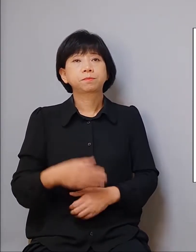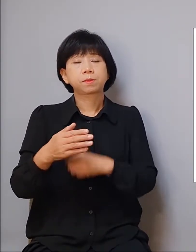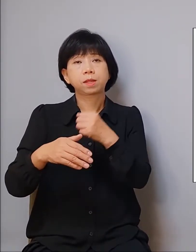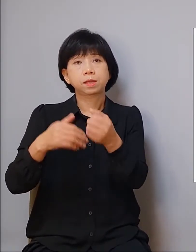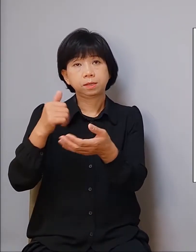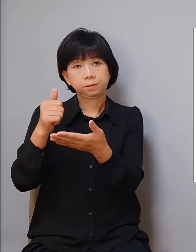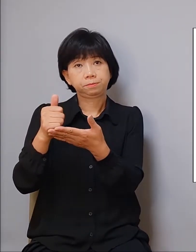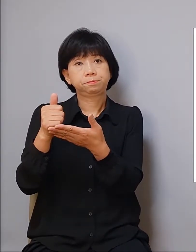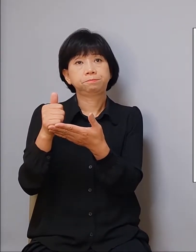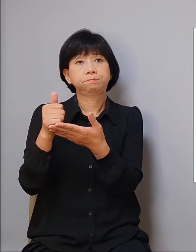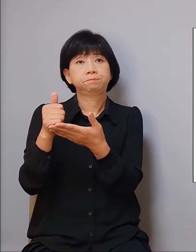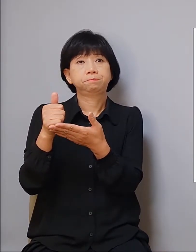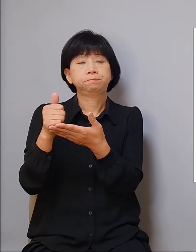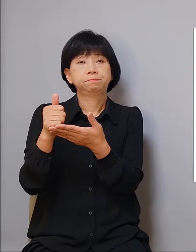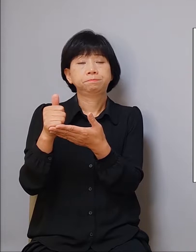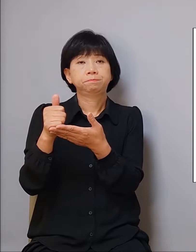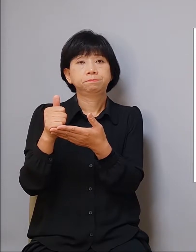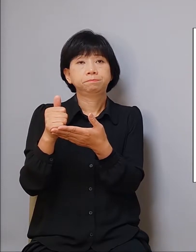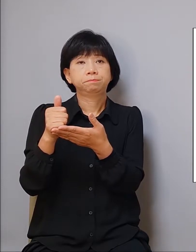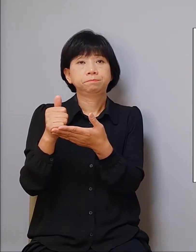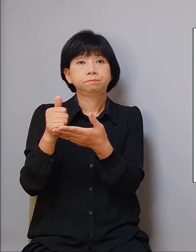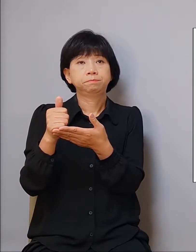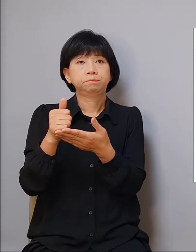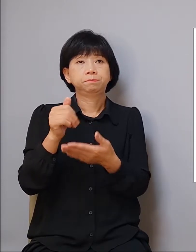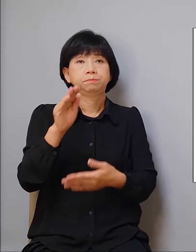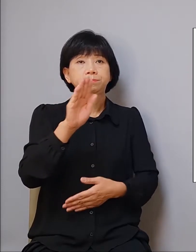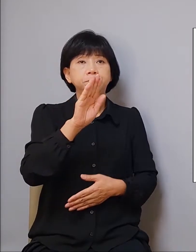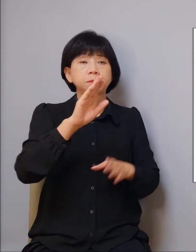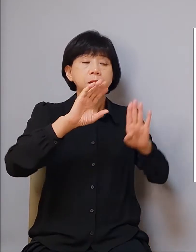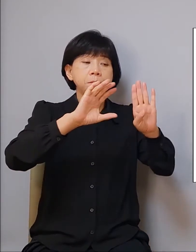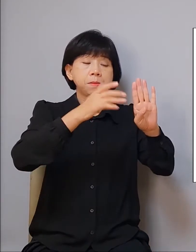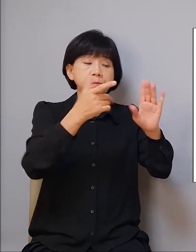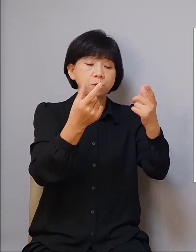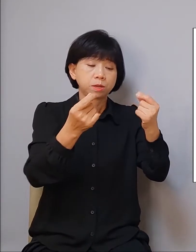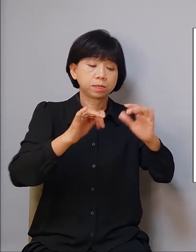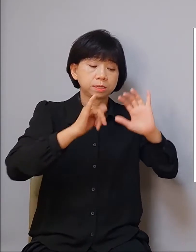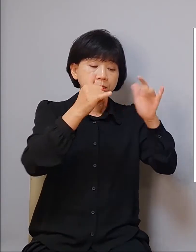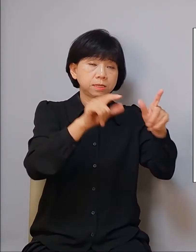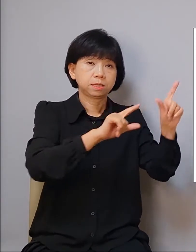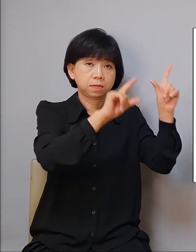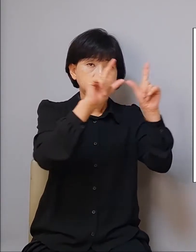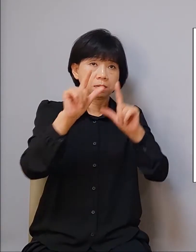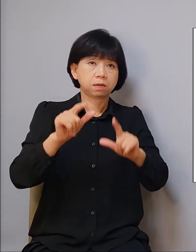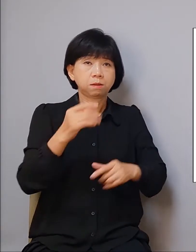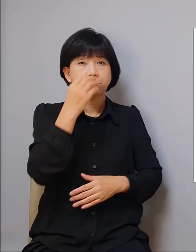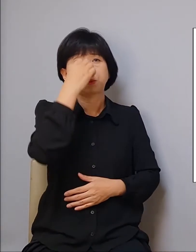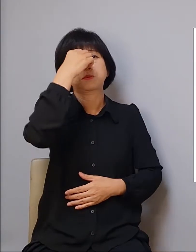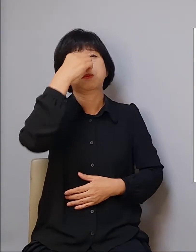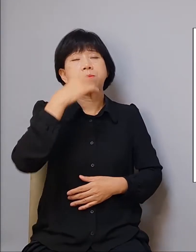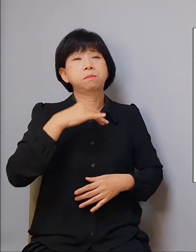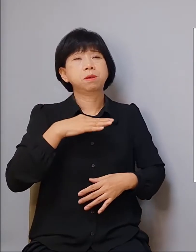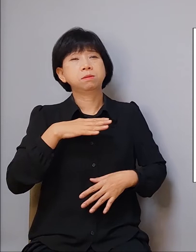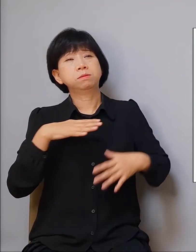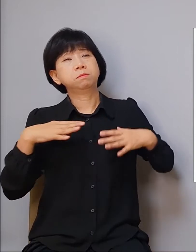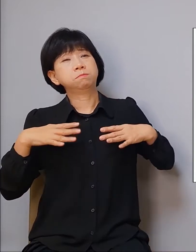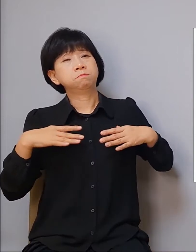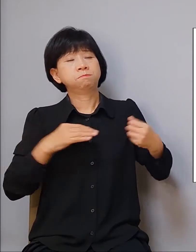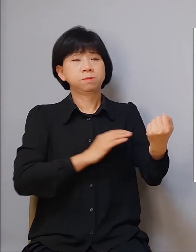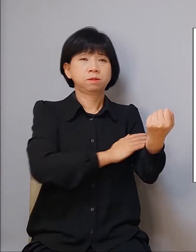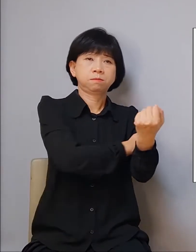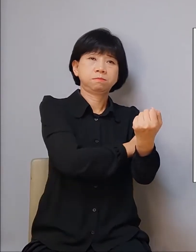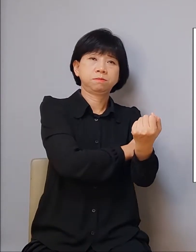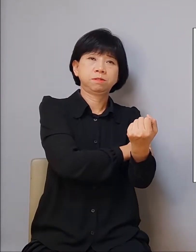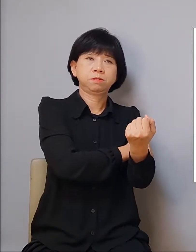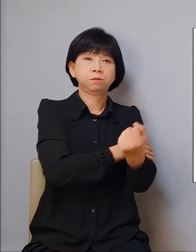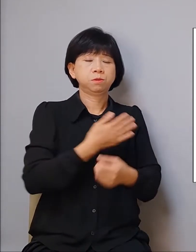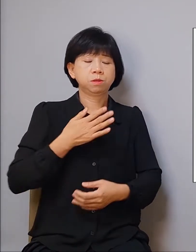하나님, 바벨론과 같은 세상을 살아가며 교만과 자랑이란 이름으로